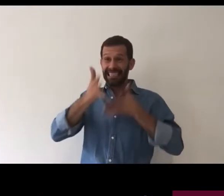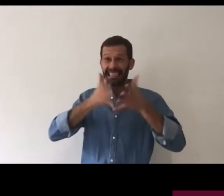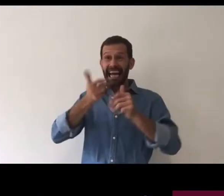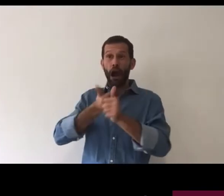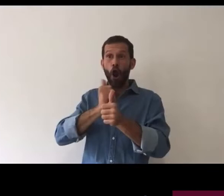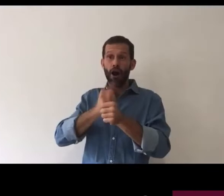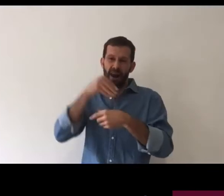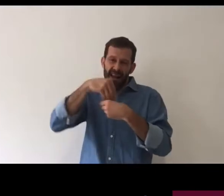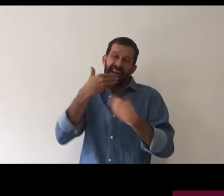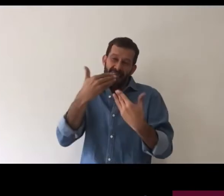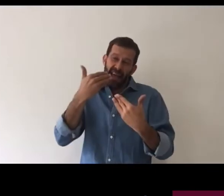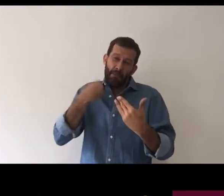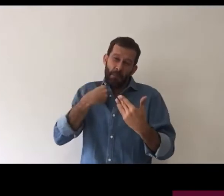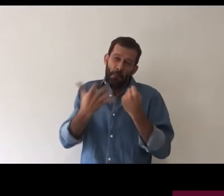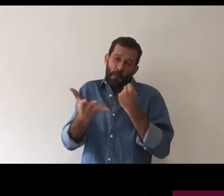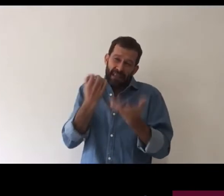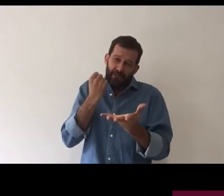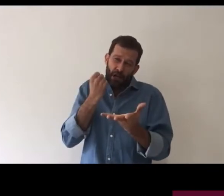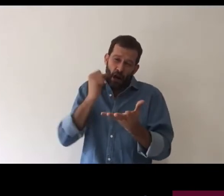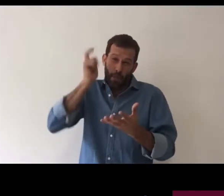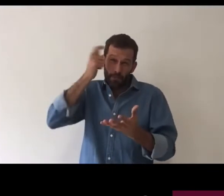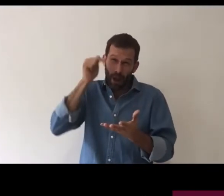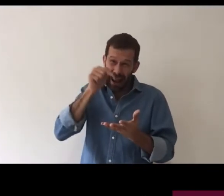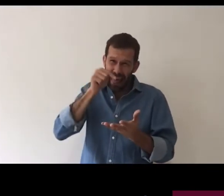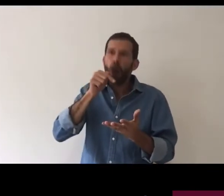no resultan útiles ni de ayuda.